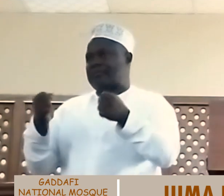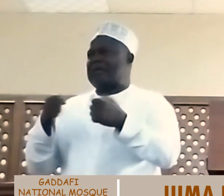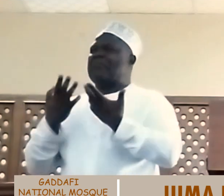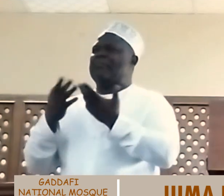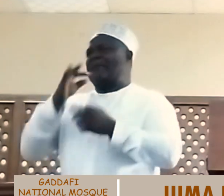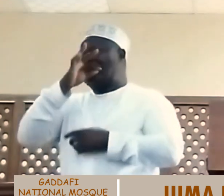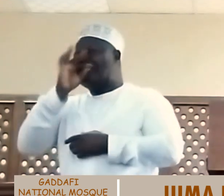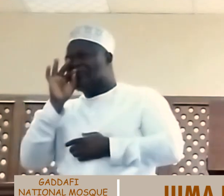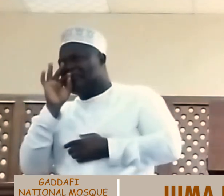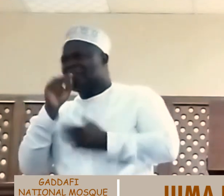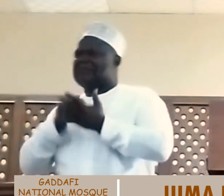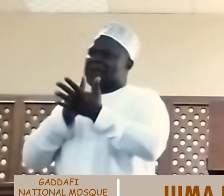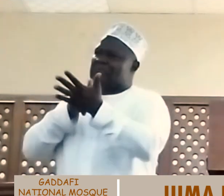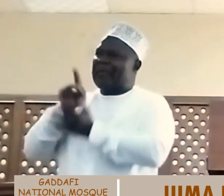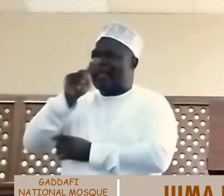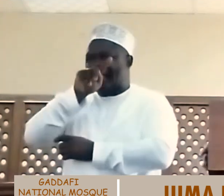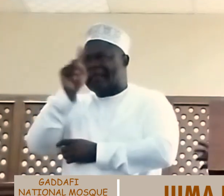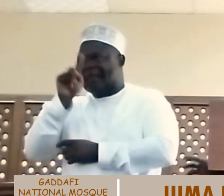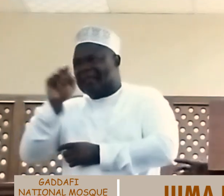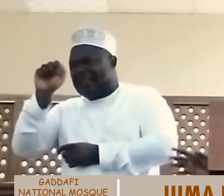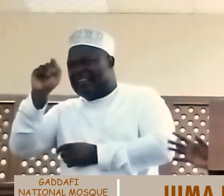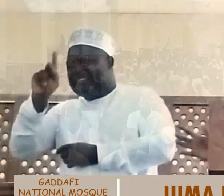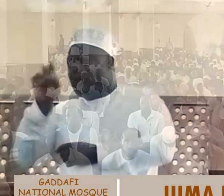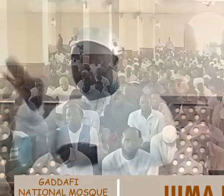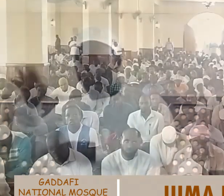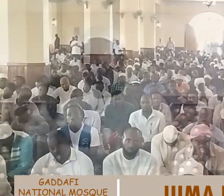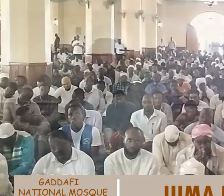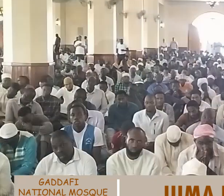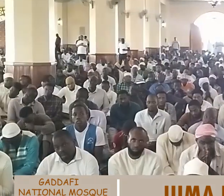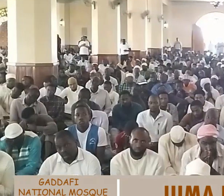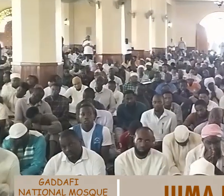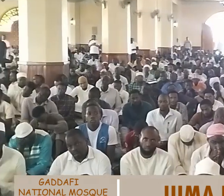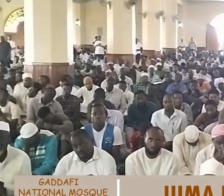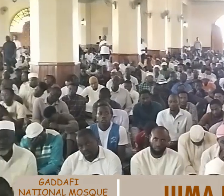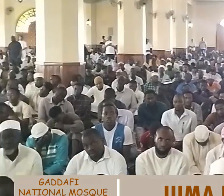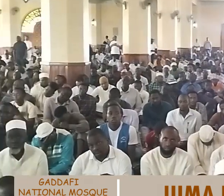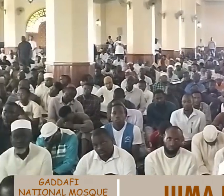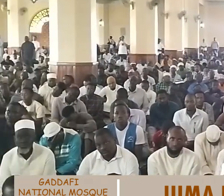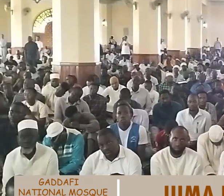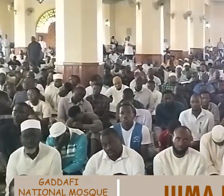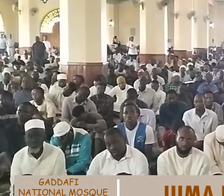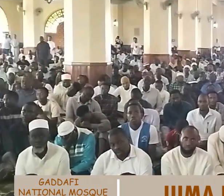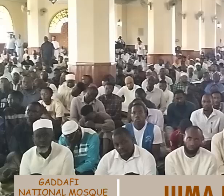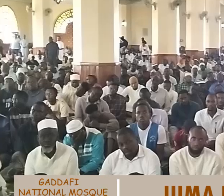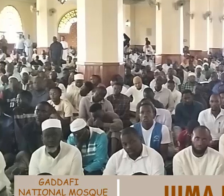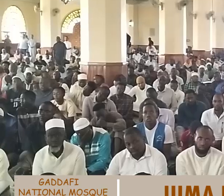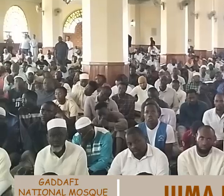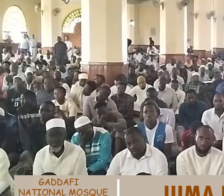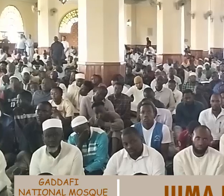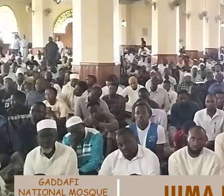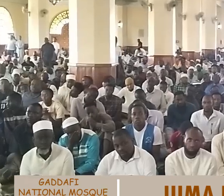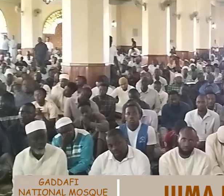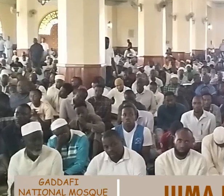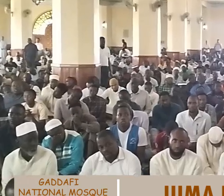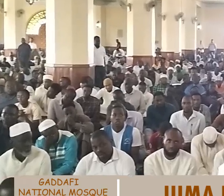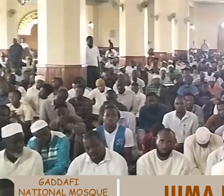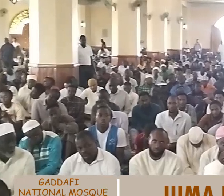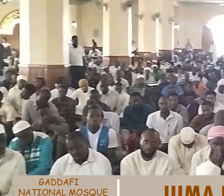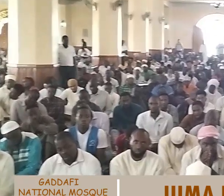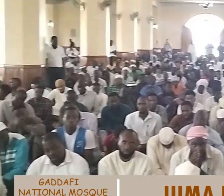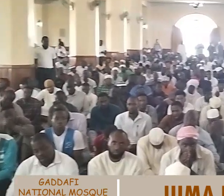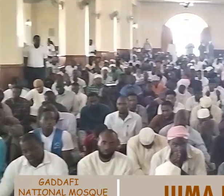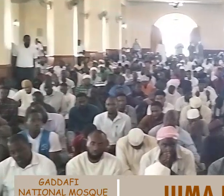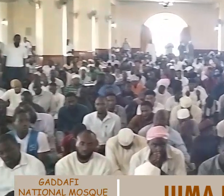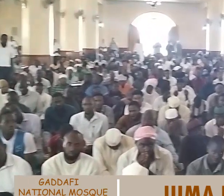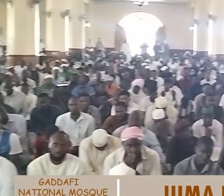abadde asiiba, abadde atoola zaka, emirimu egyo gyonna gikutuka ne giggwaawo omuntu bw'abanga